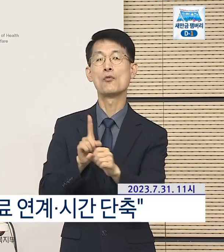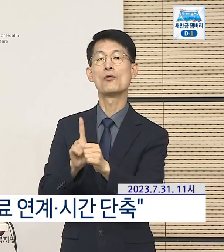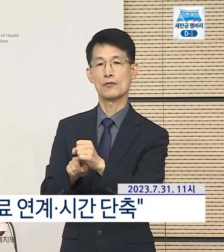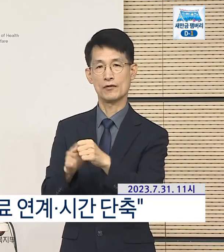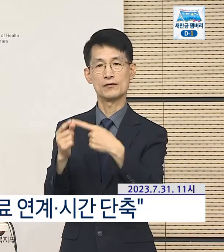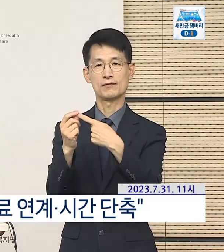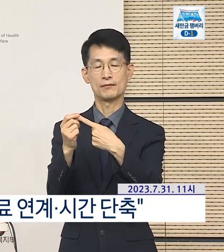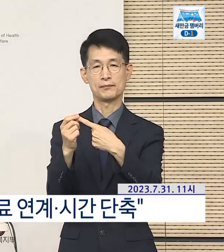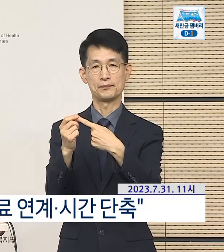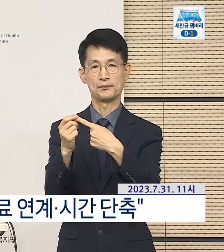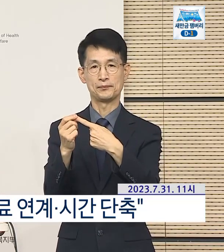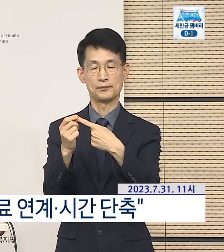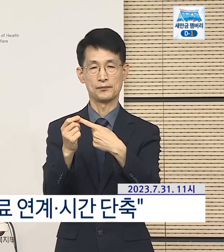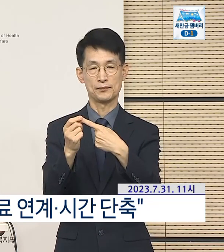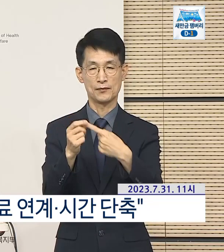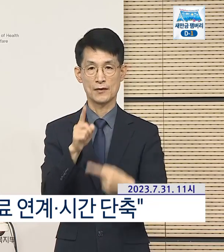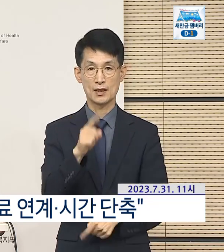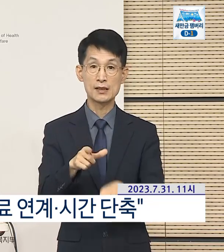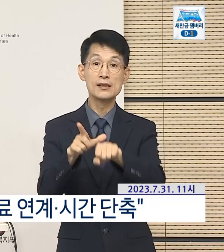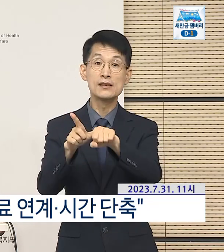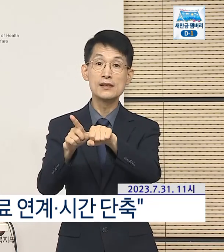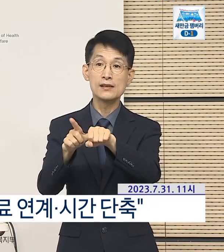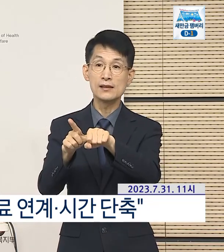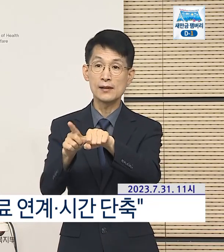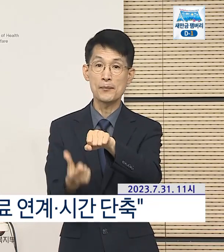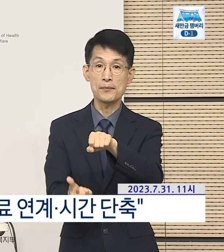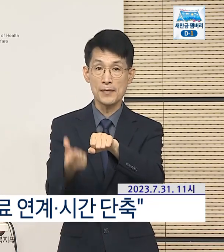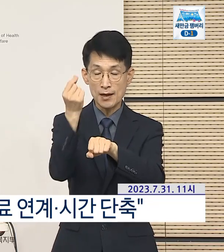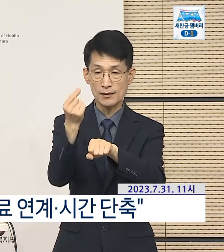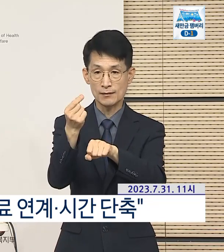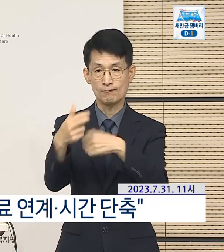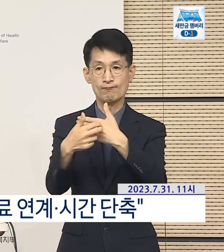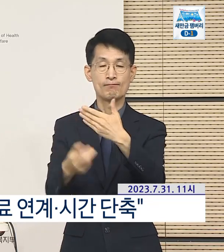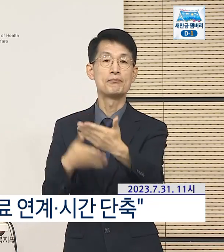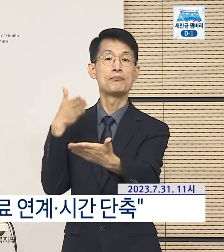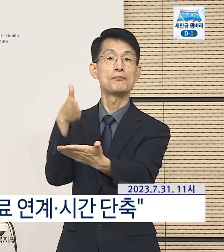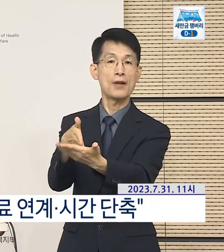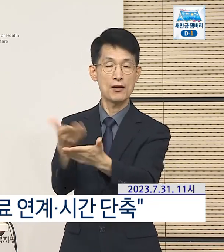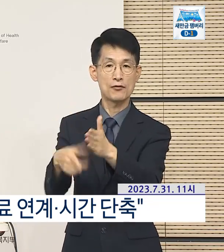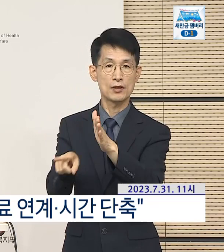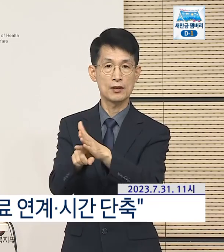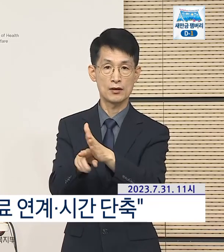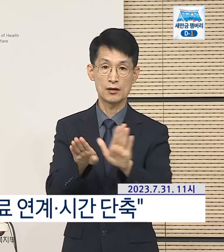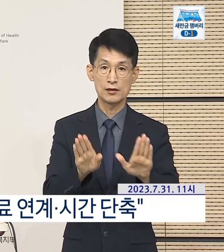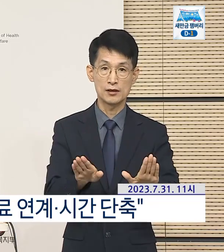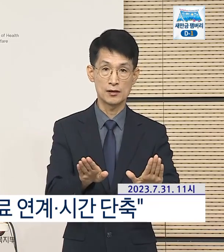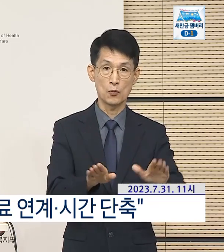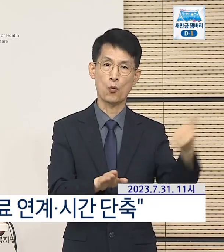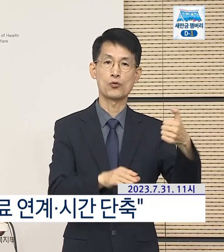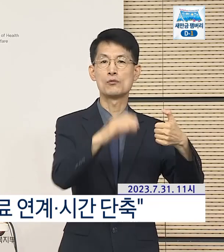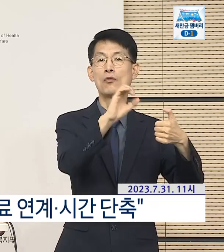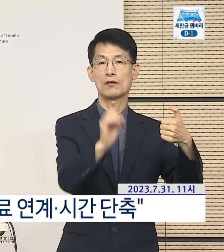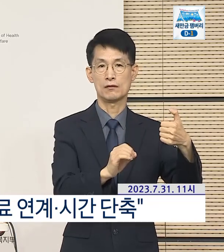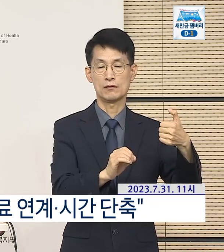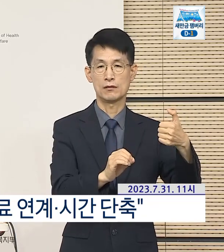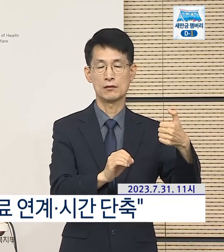번째 심리열관 질환 골든타임 내 병원 도착 비율을 현재 50% 수준에서